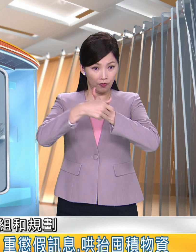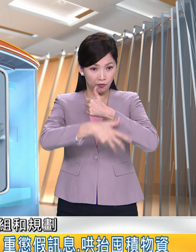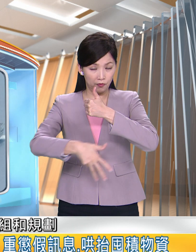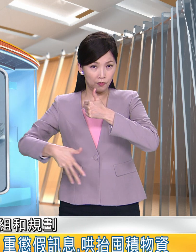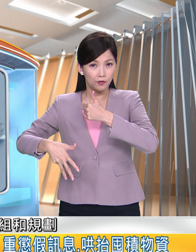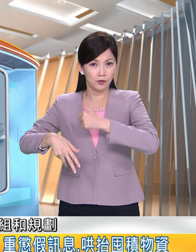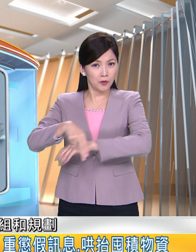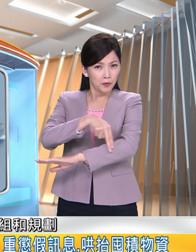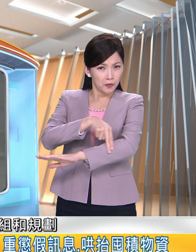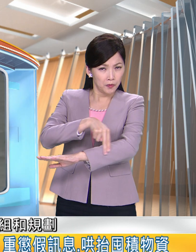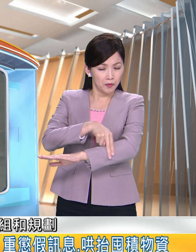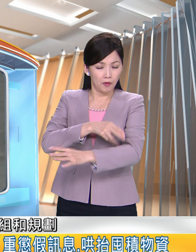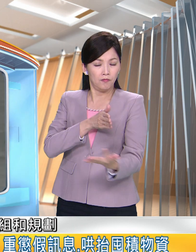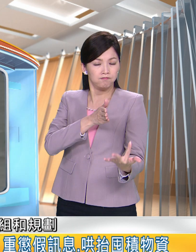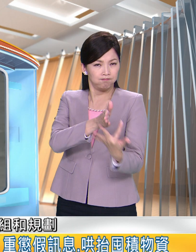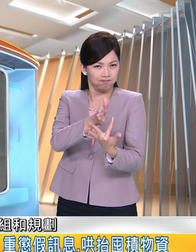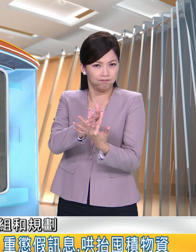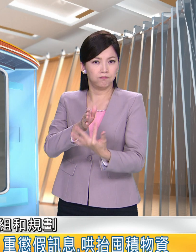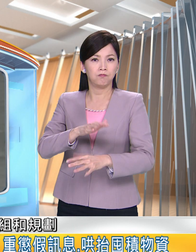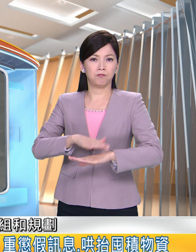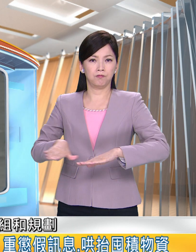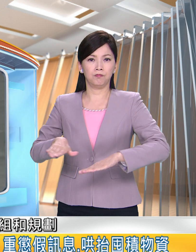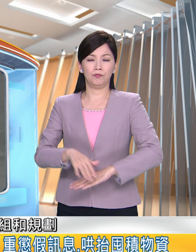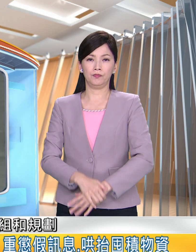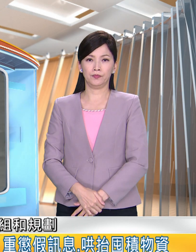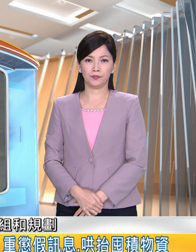调查、统计、编组和规划。